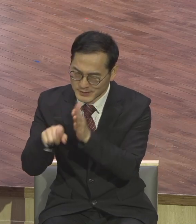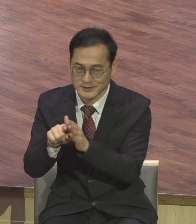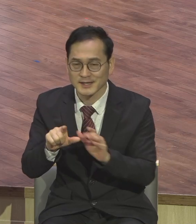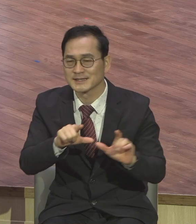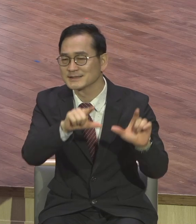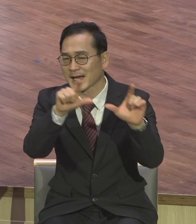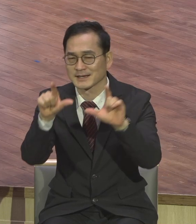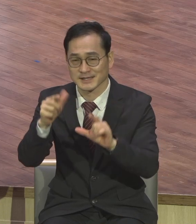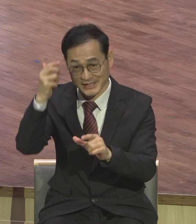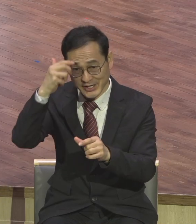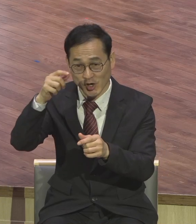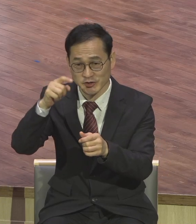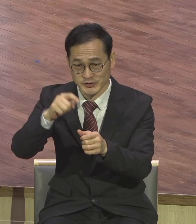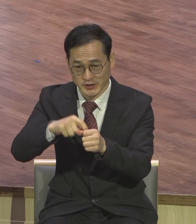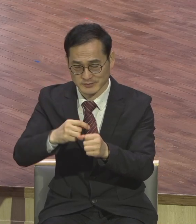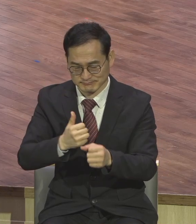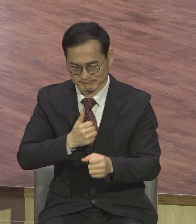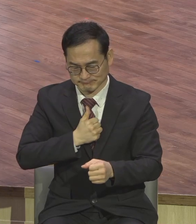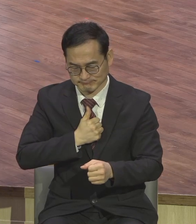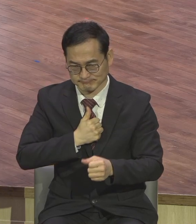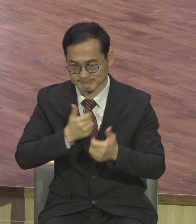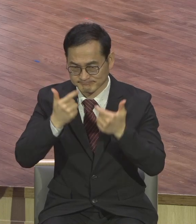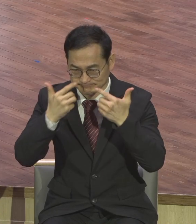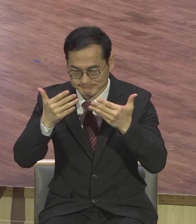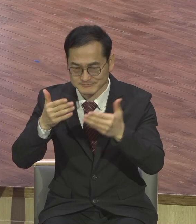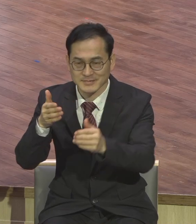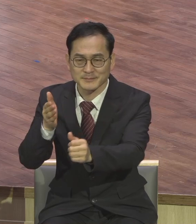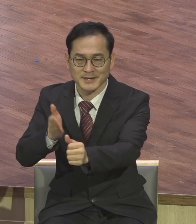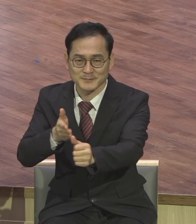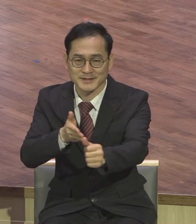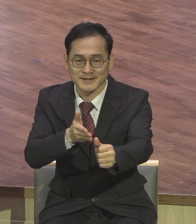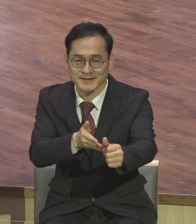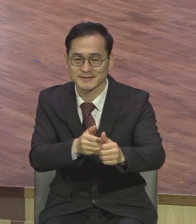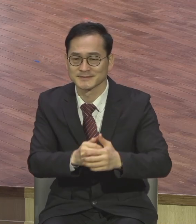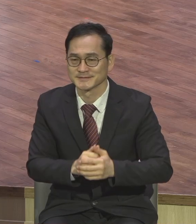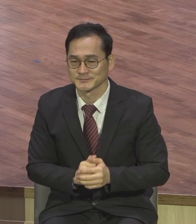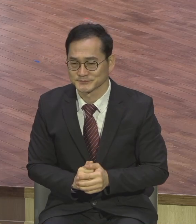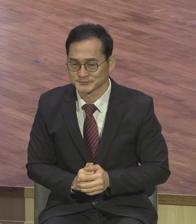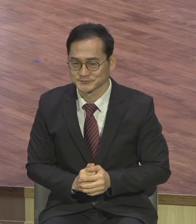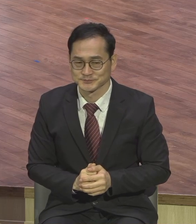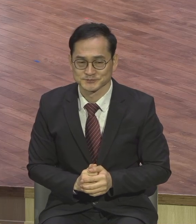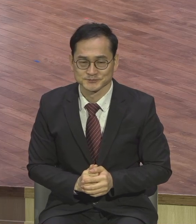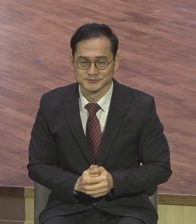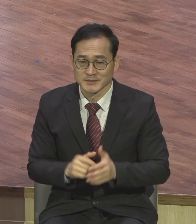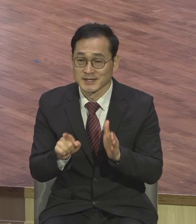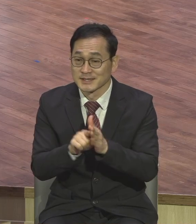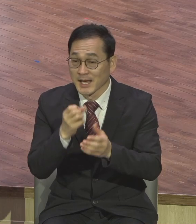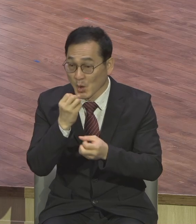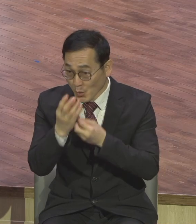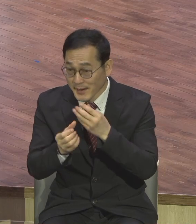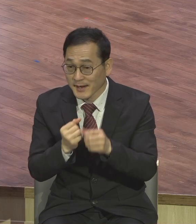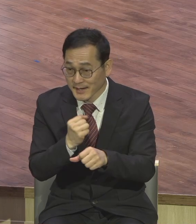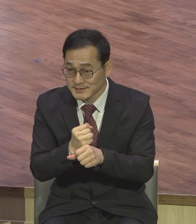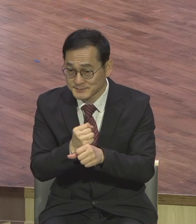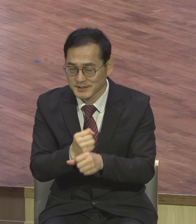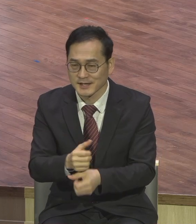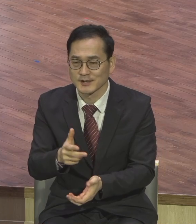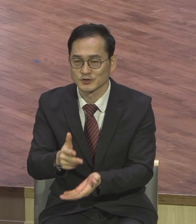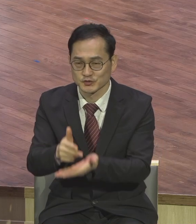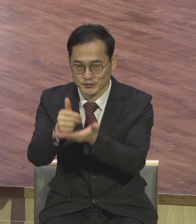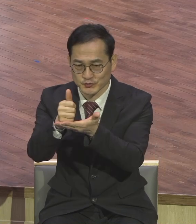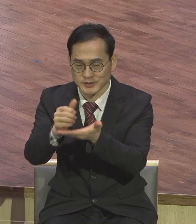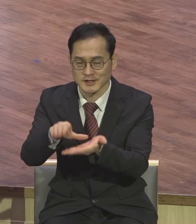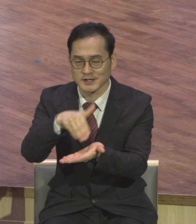영적 정체성이 확실하시기 바랍니다. 참으로 은혜로운 찬양이었습니다. 신앙 고백합니다.